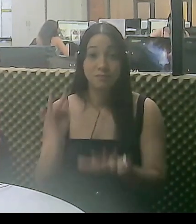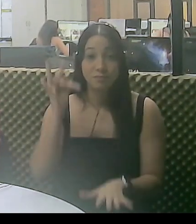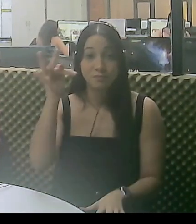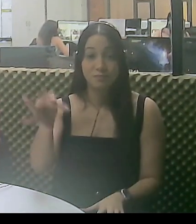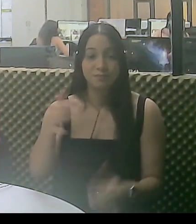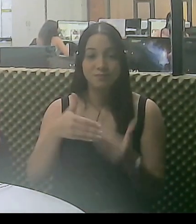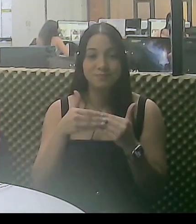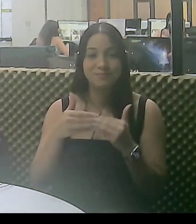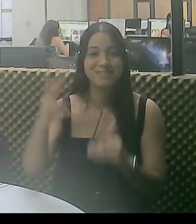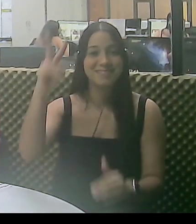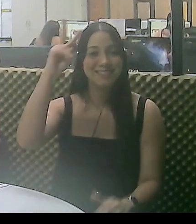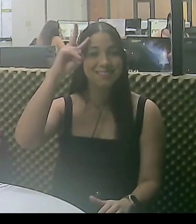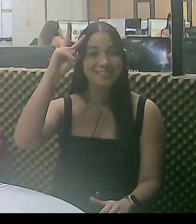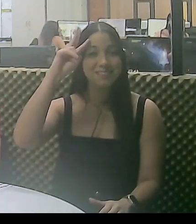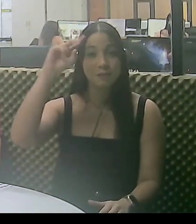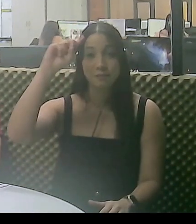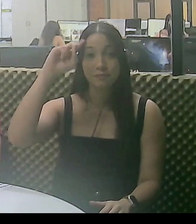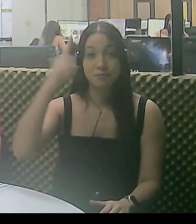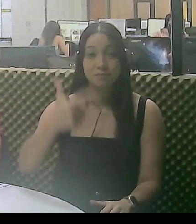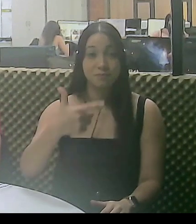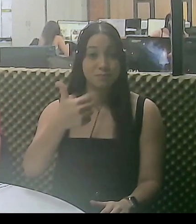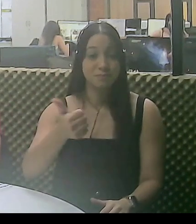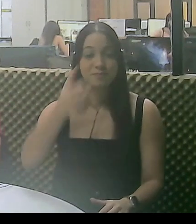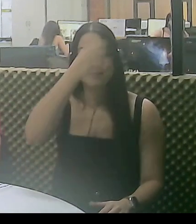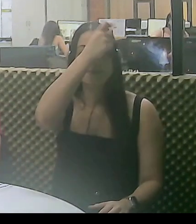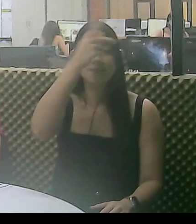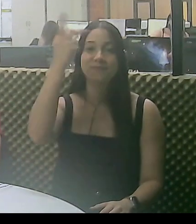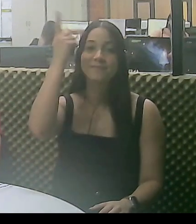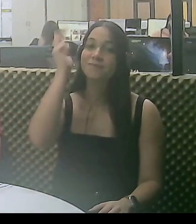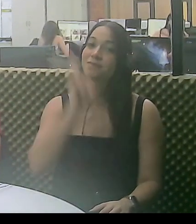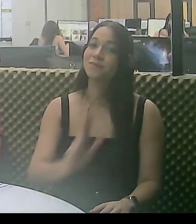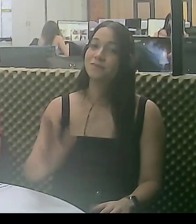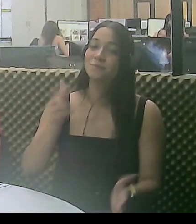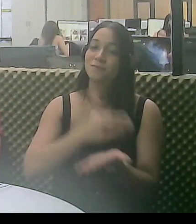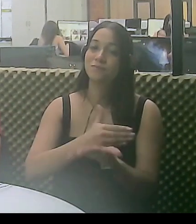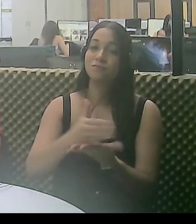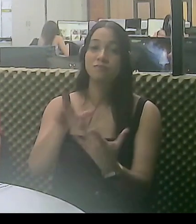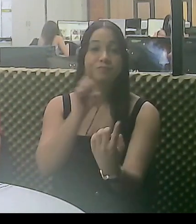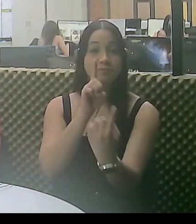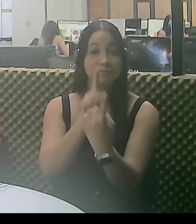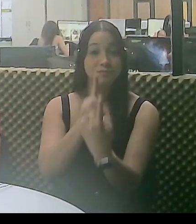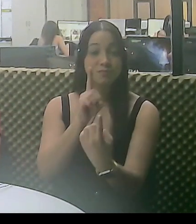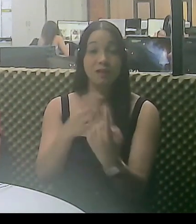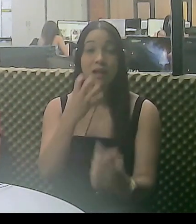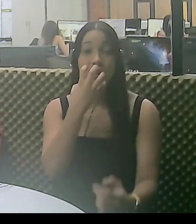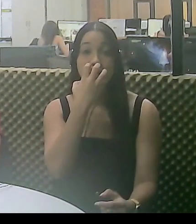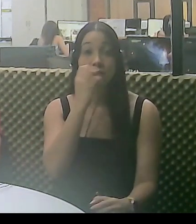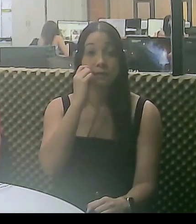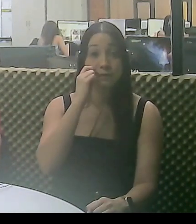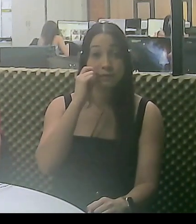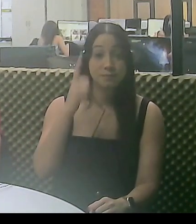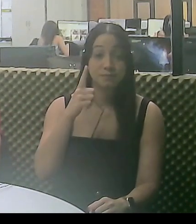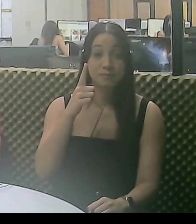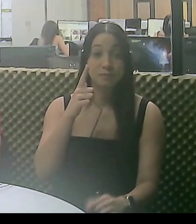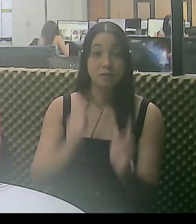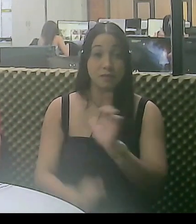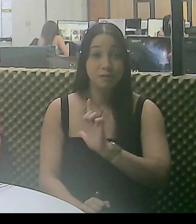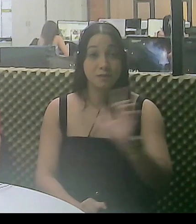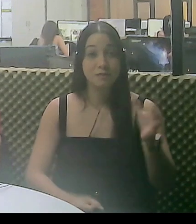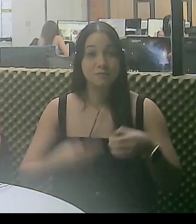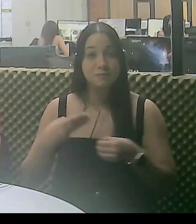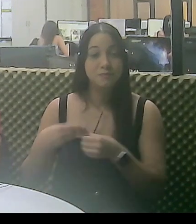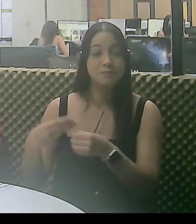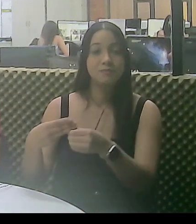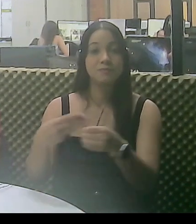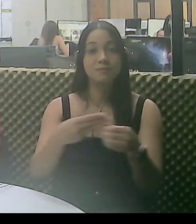Castramóvel segue para o setor leste na próxima semana. A partir de segunda-feira, dia 21, a Prefeitura de Uberlândia iniciará os